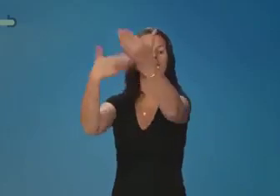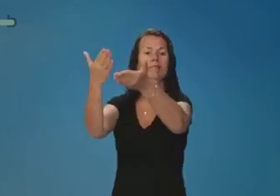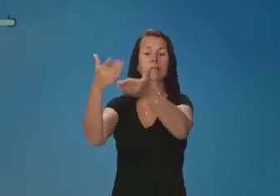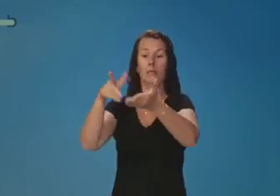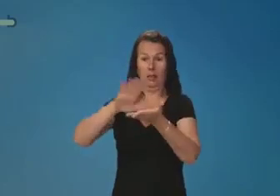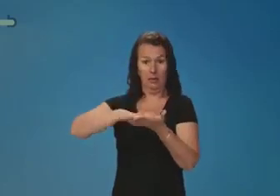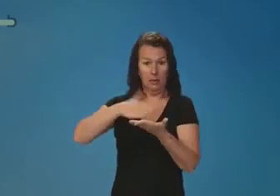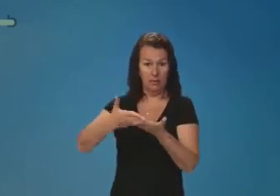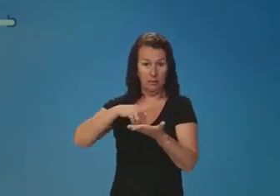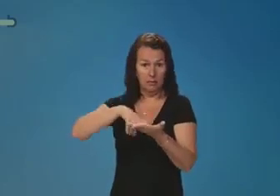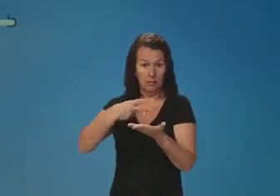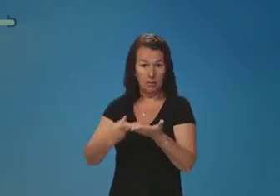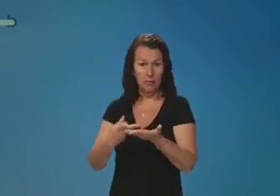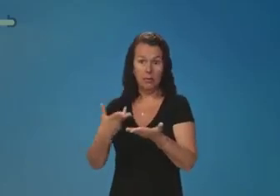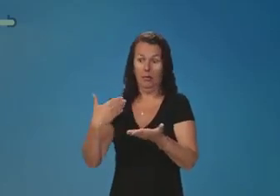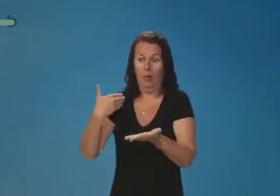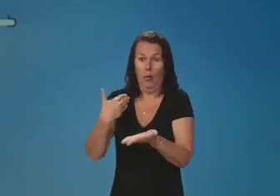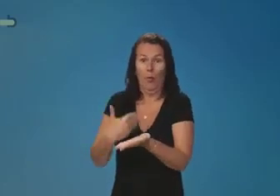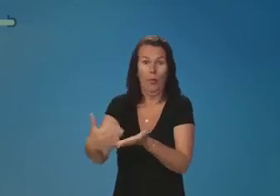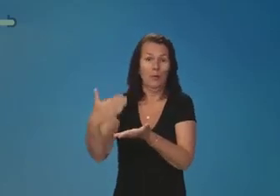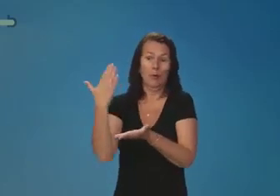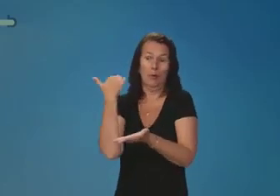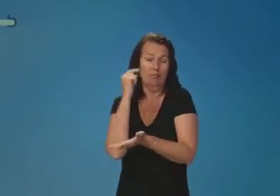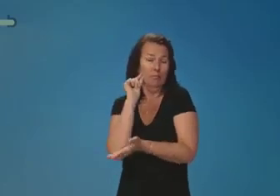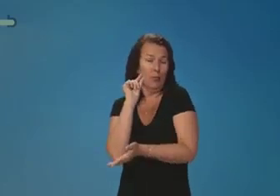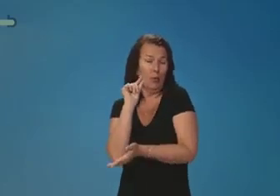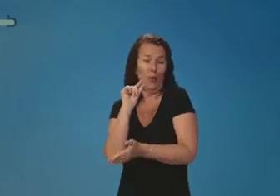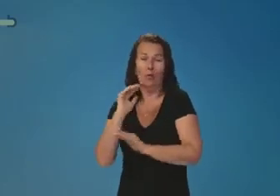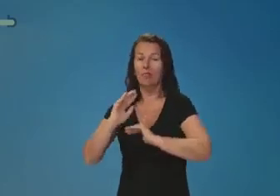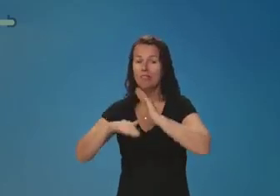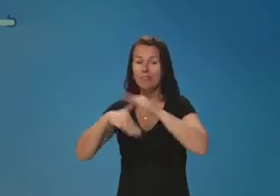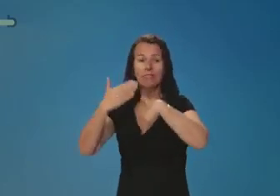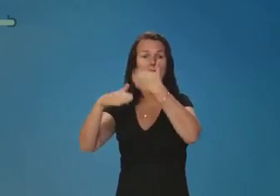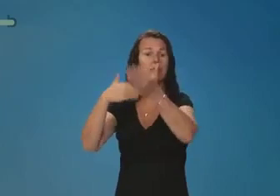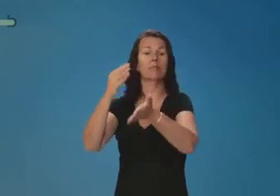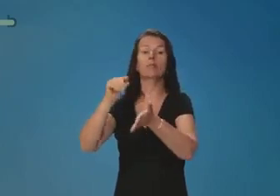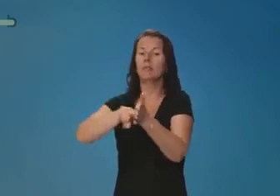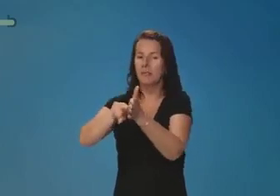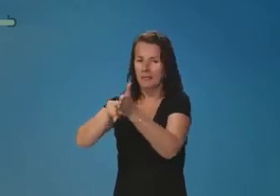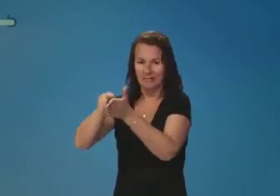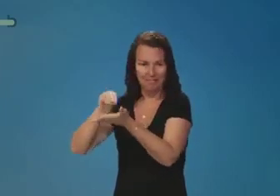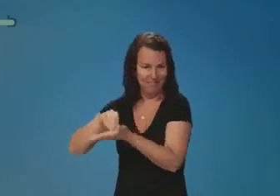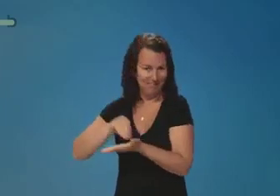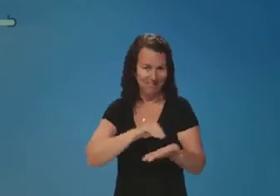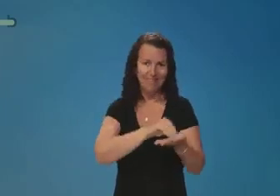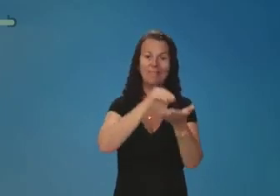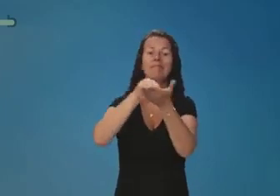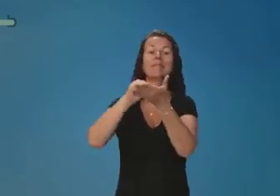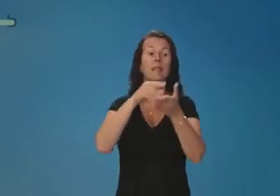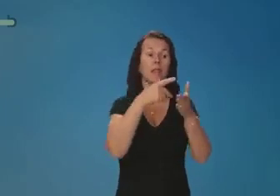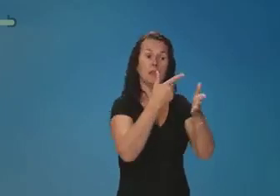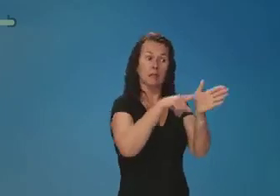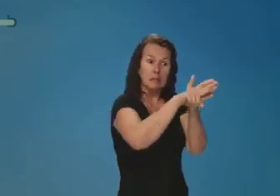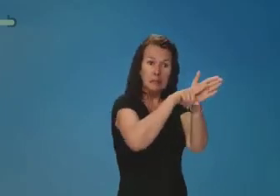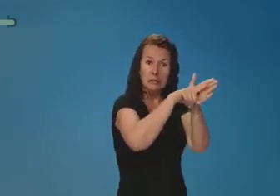essas formações. No caso dos tradutores e intérpretes, essa formação é bastante recente. E para que ela se aprimore cada vez mais, é necessário que